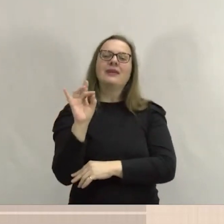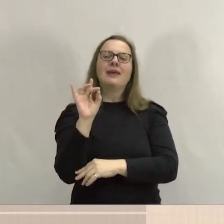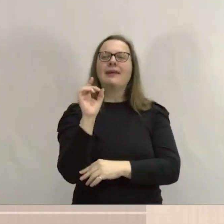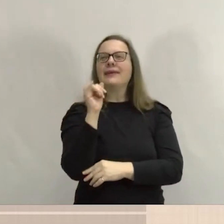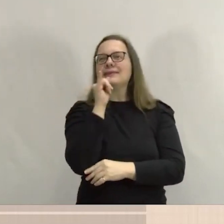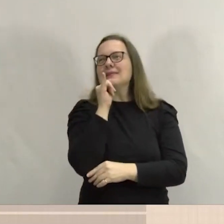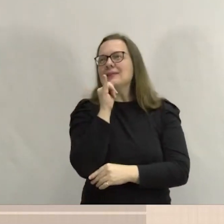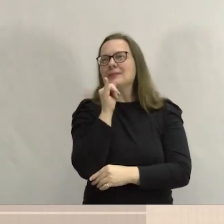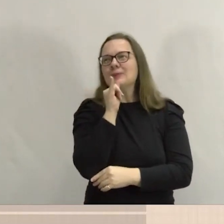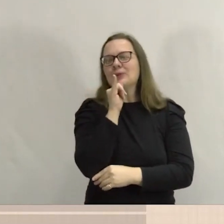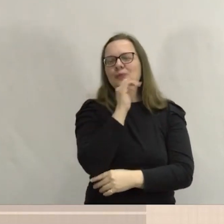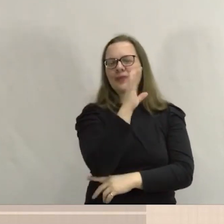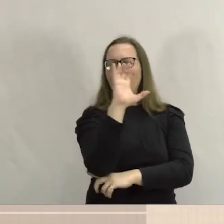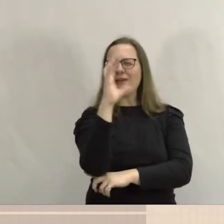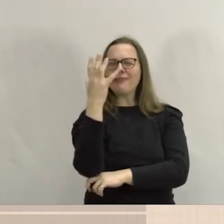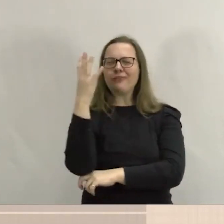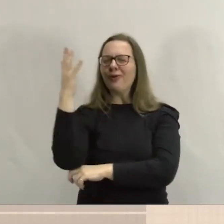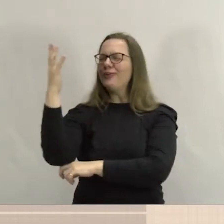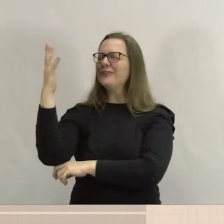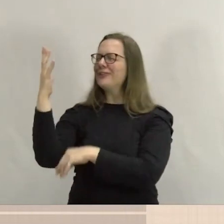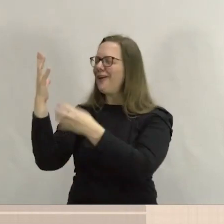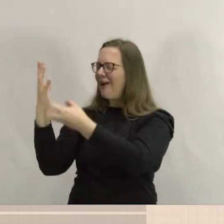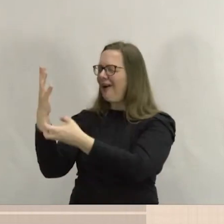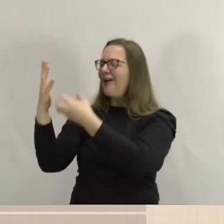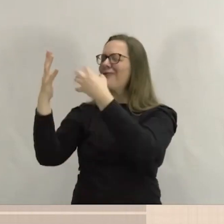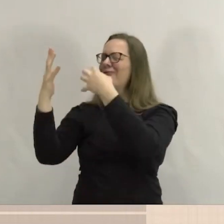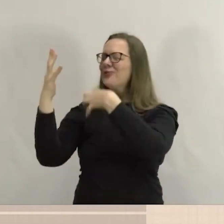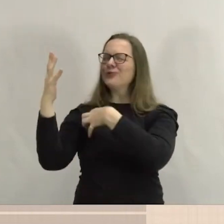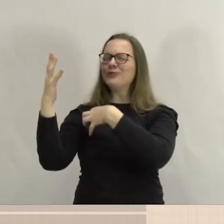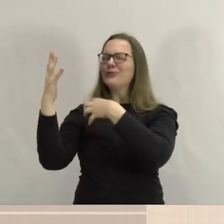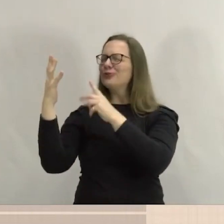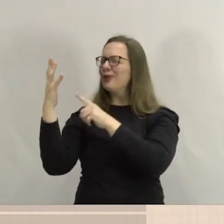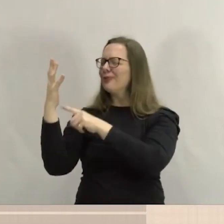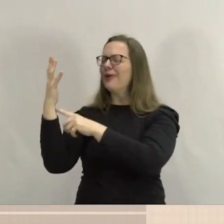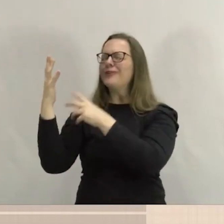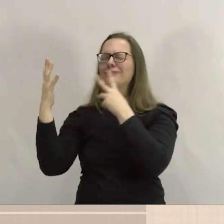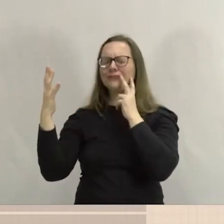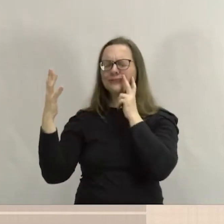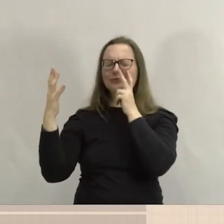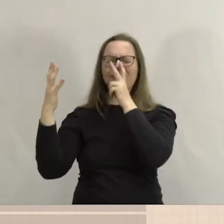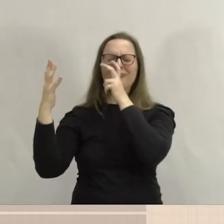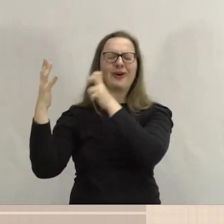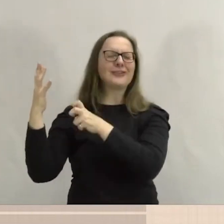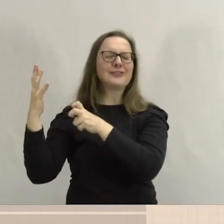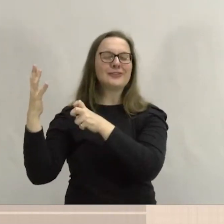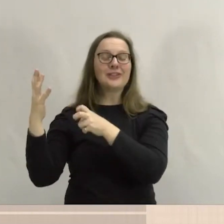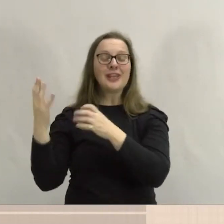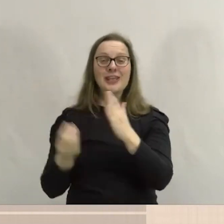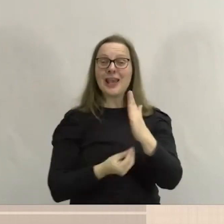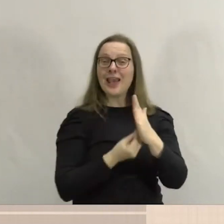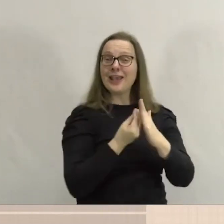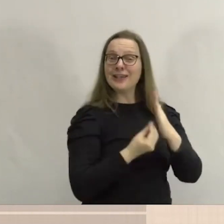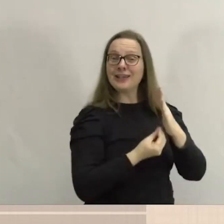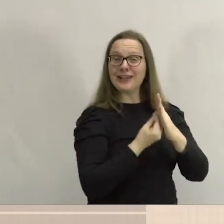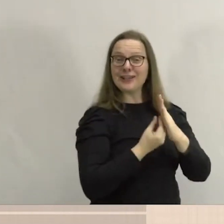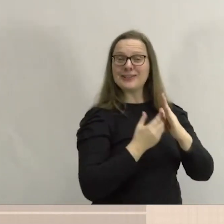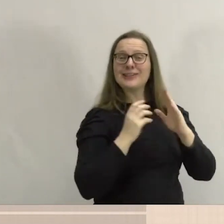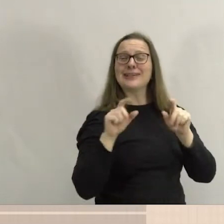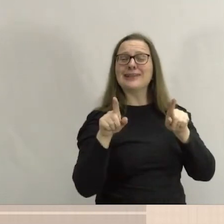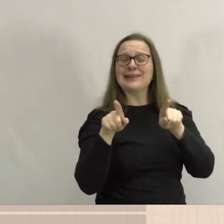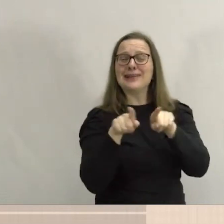vide produzirão com vigor. Chegou o momento, irmãos, da era